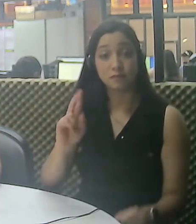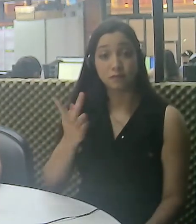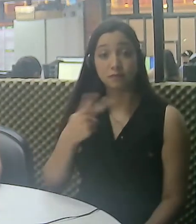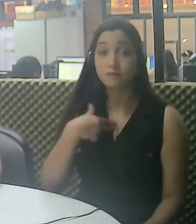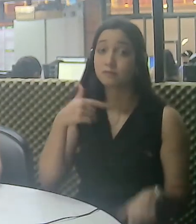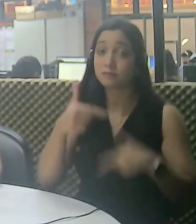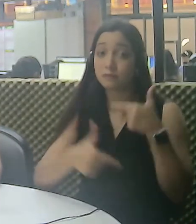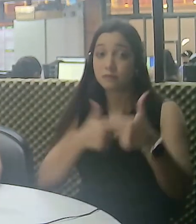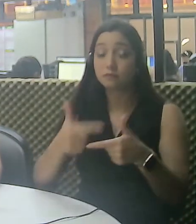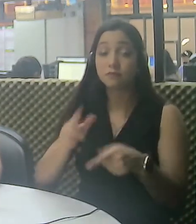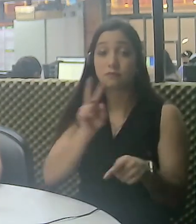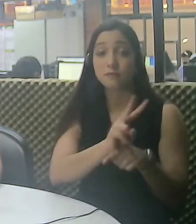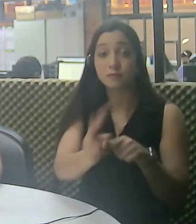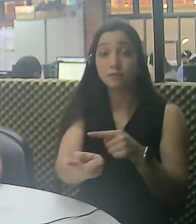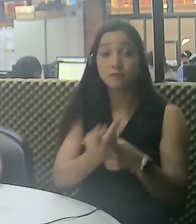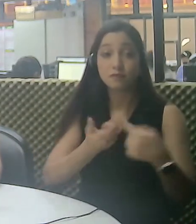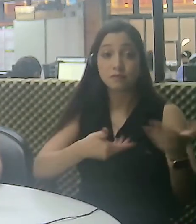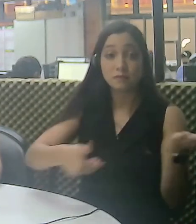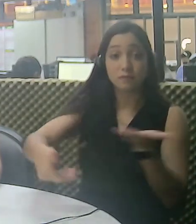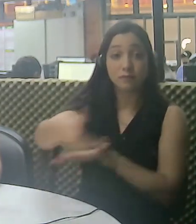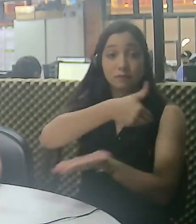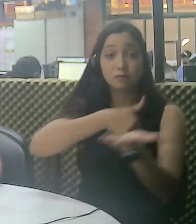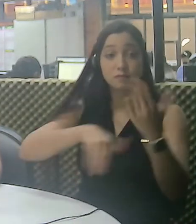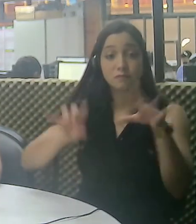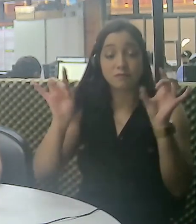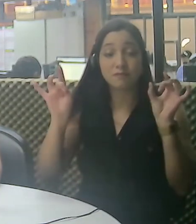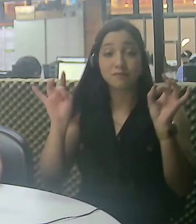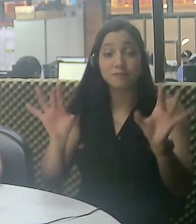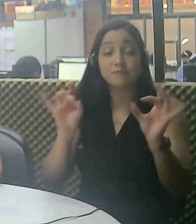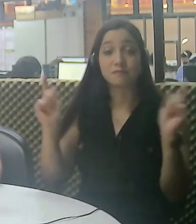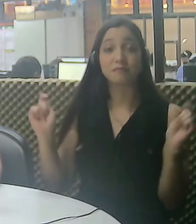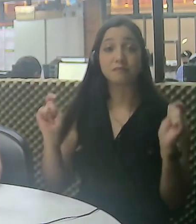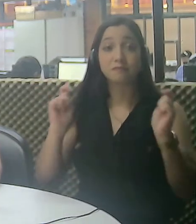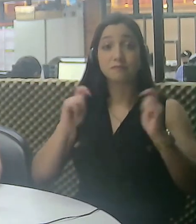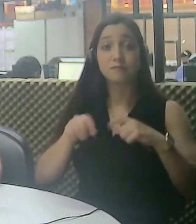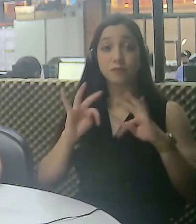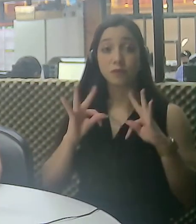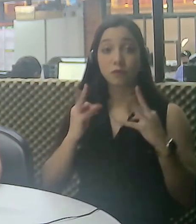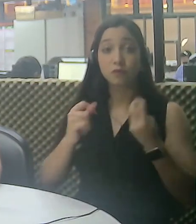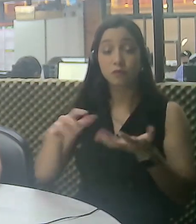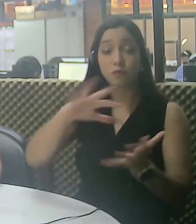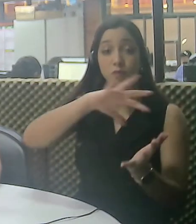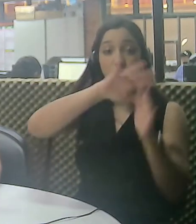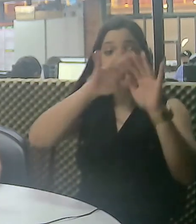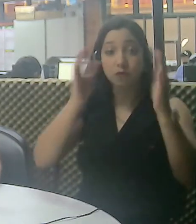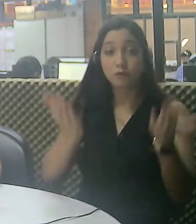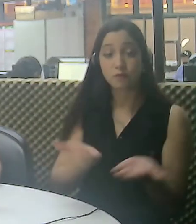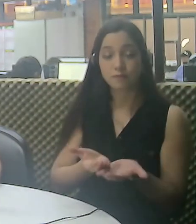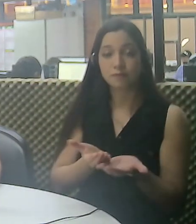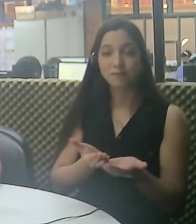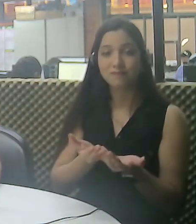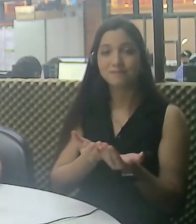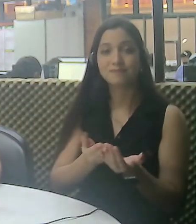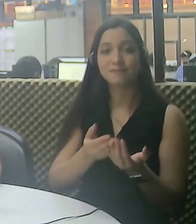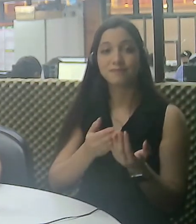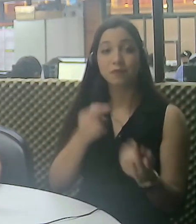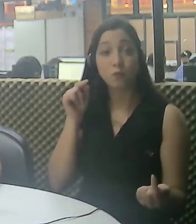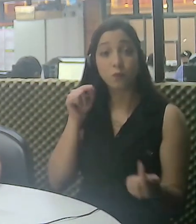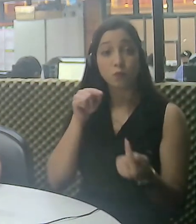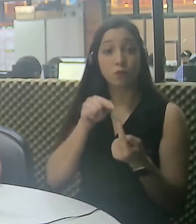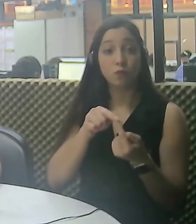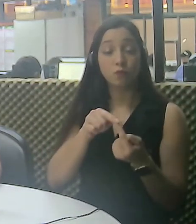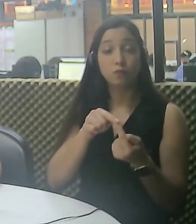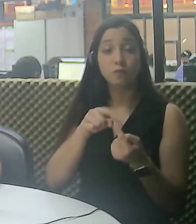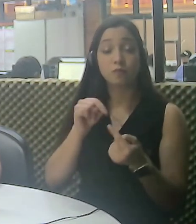é cuidar de quem cuida, faz toda a diferença para todo o ecossistema. O objetivo é fortalecer